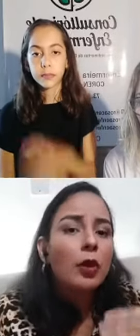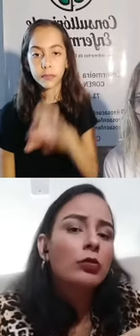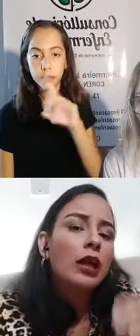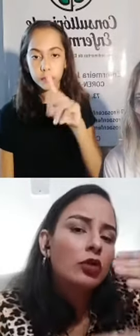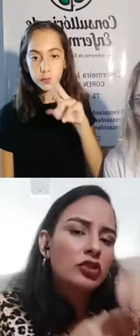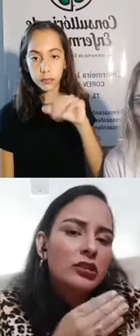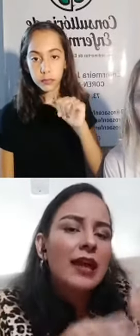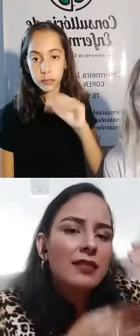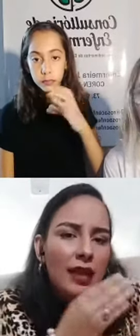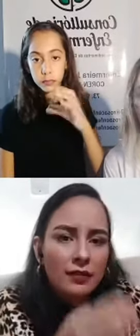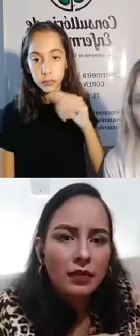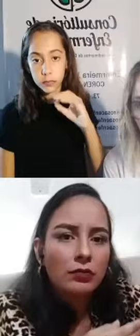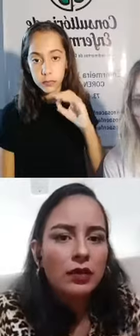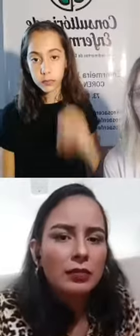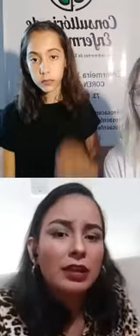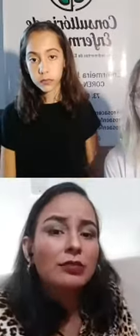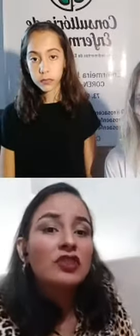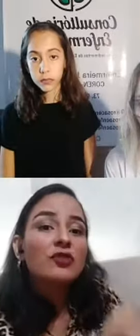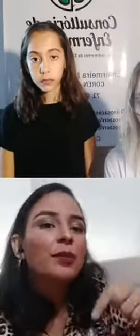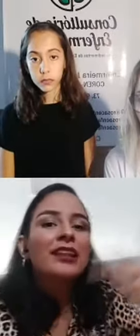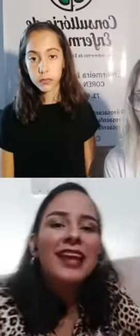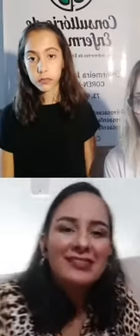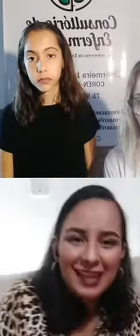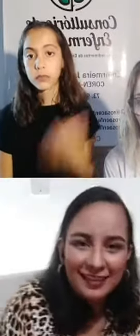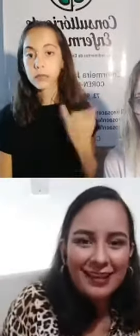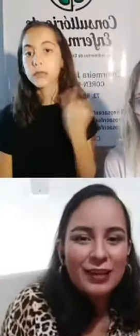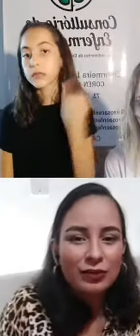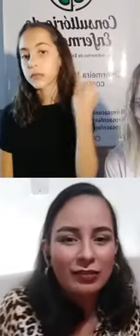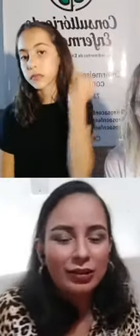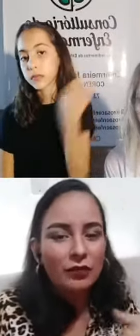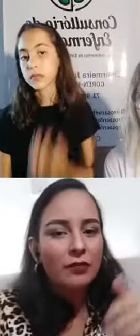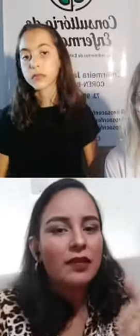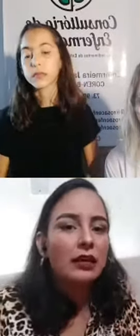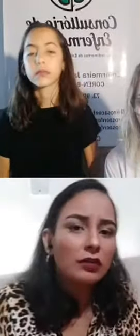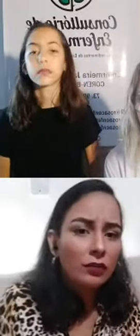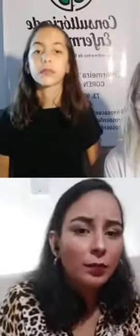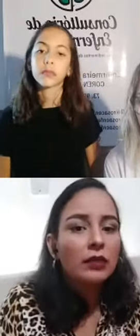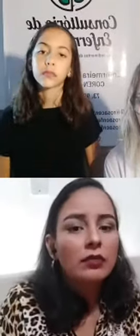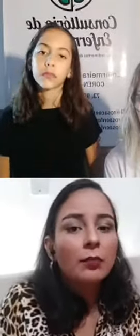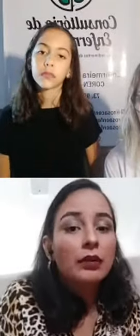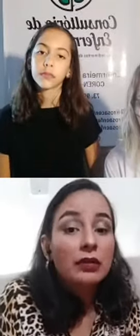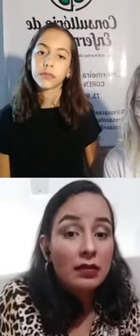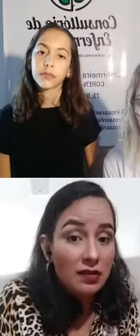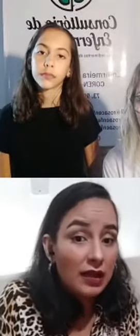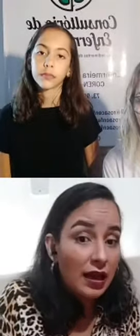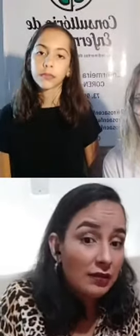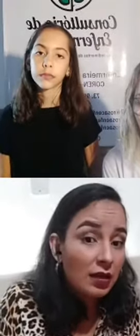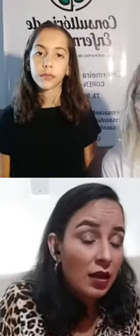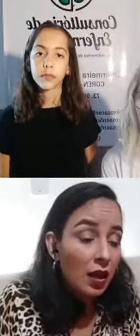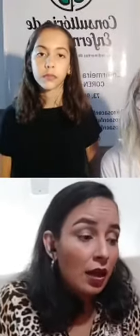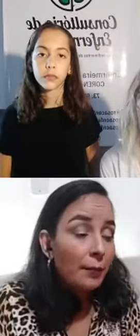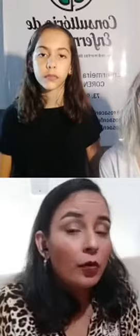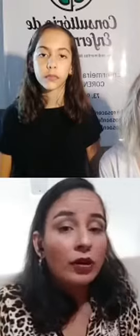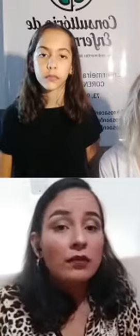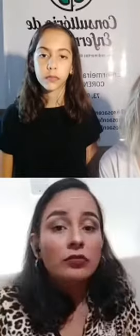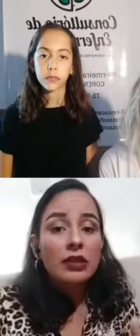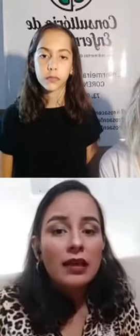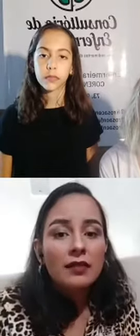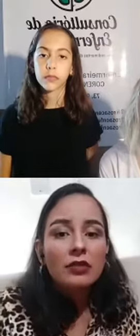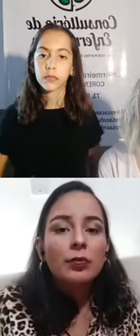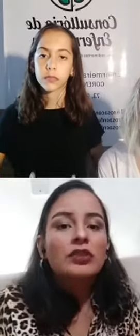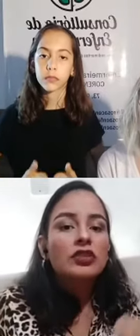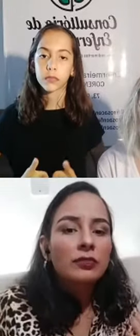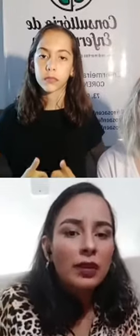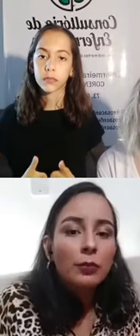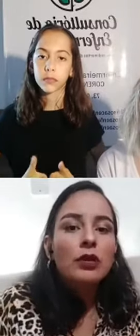princípio modulador de 10 em 10 anos, né? Tanto que a gente planeja em decênio, né? Quando a gente vai fazer grandes planos, são planos decenais. Porque são de 10